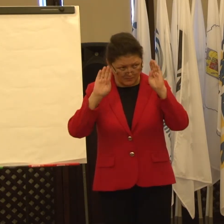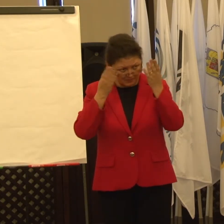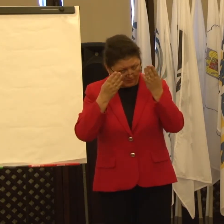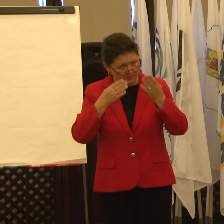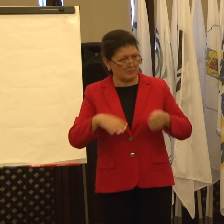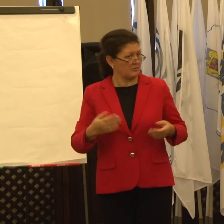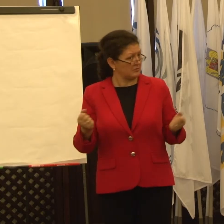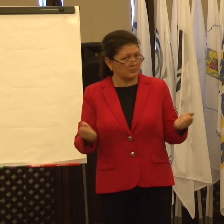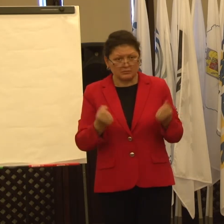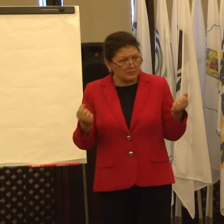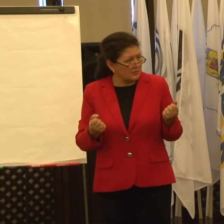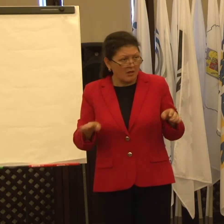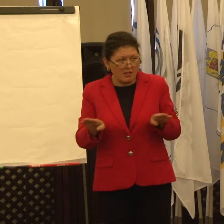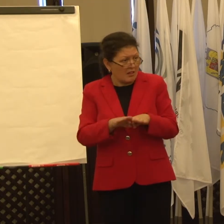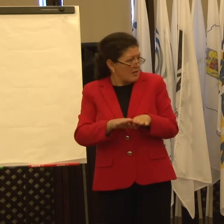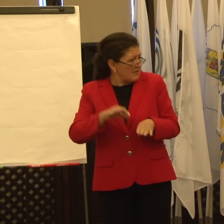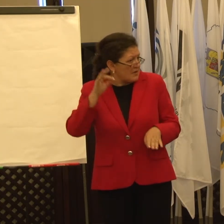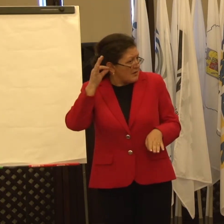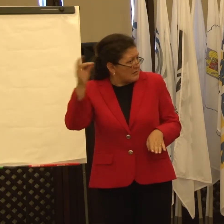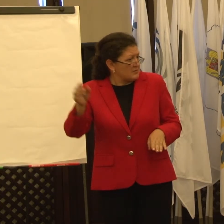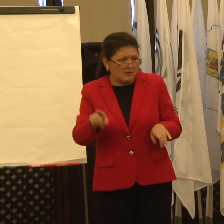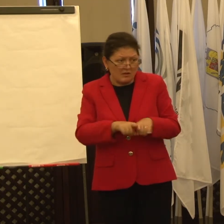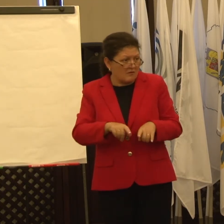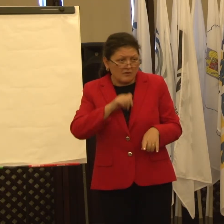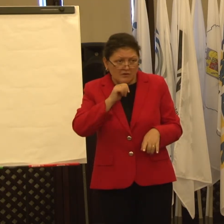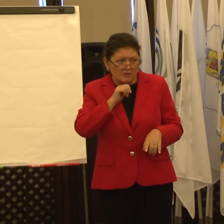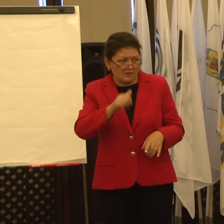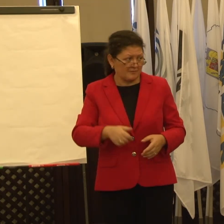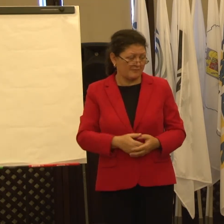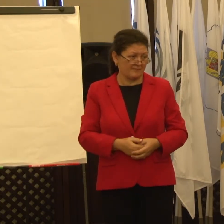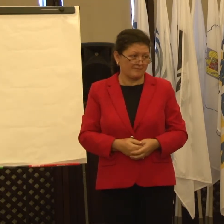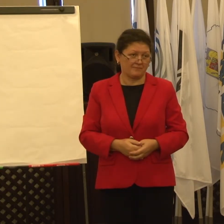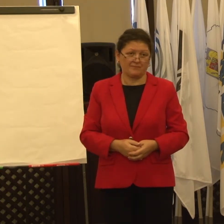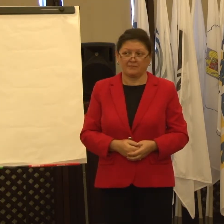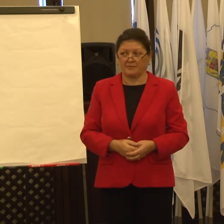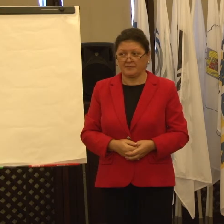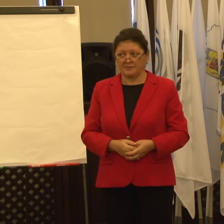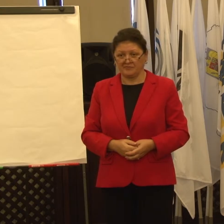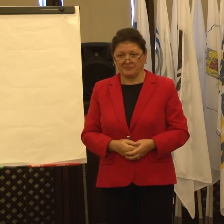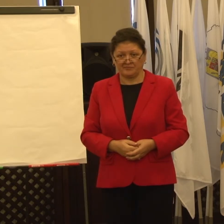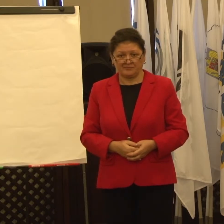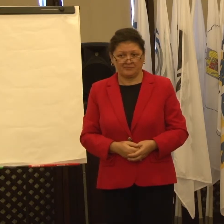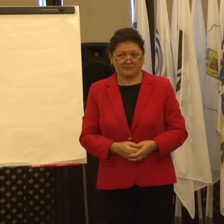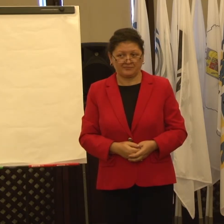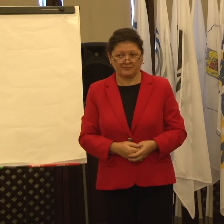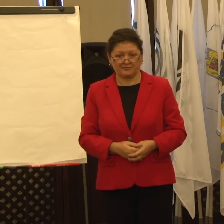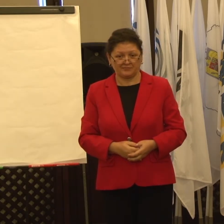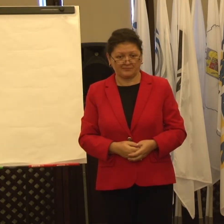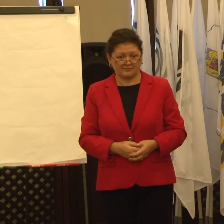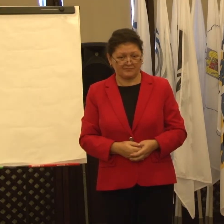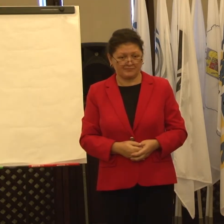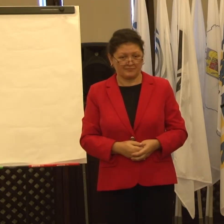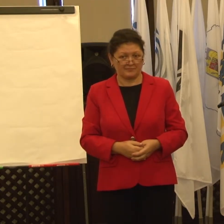acolo pentru ca aceste persoane să funcționeze independent. Printre serviciile pe care le oferim